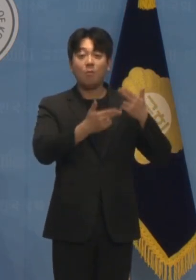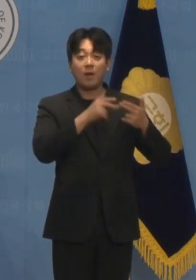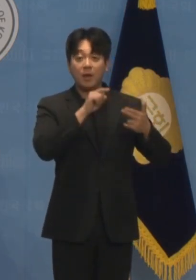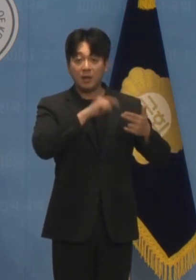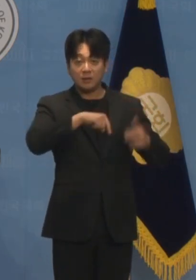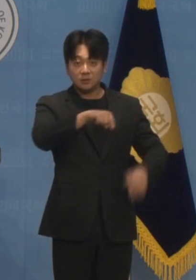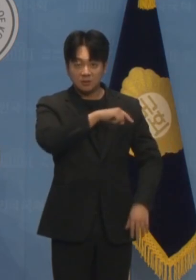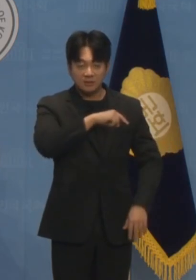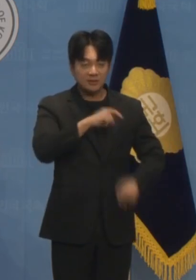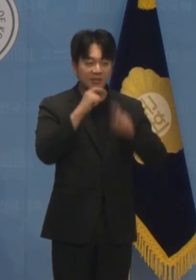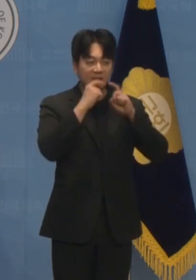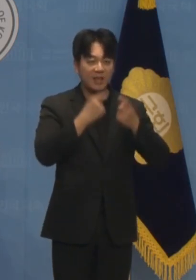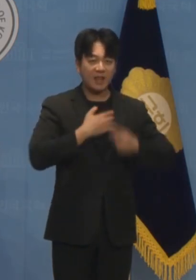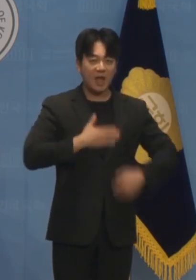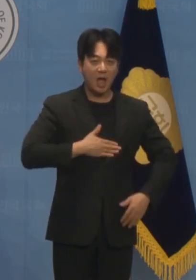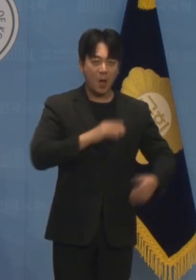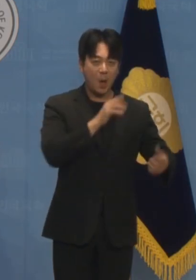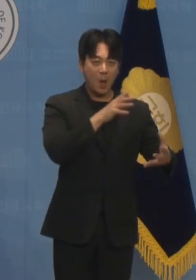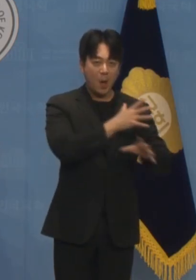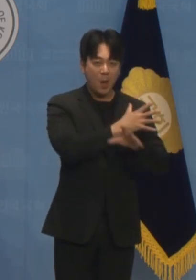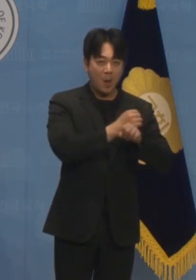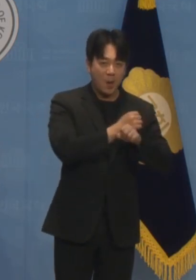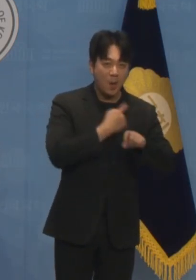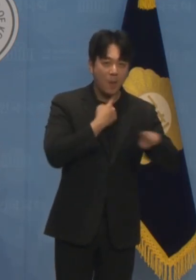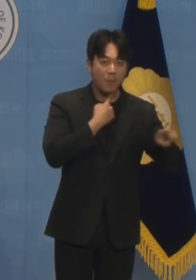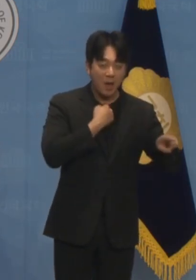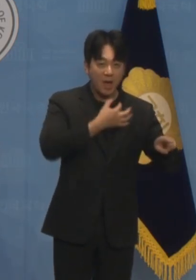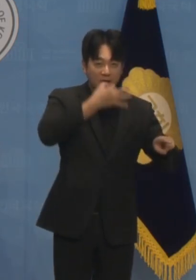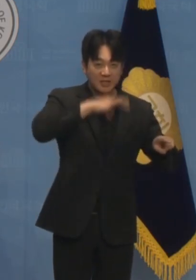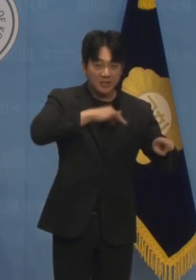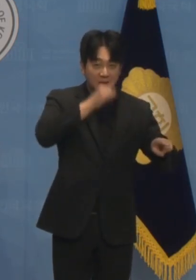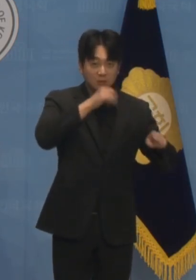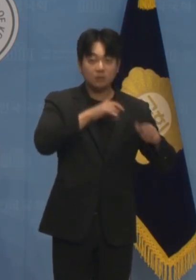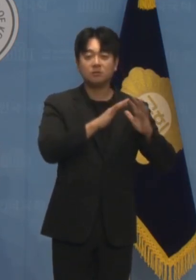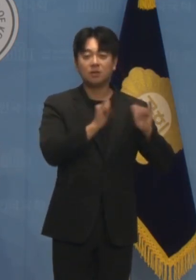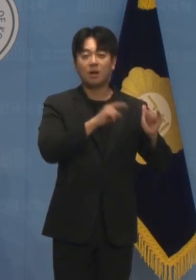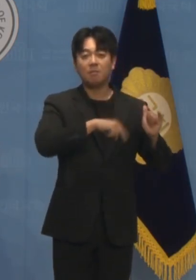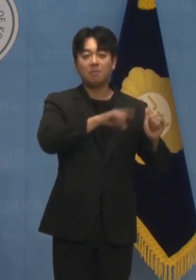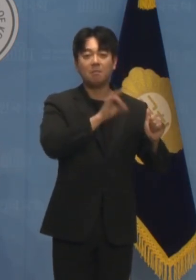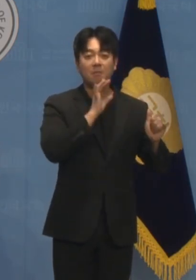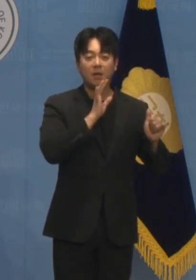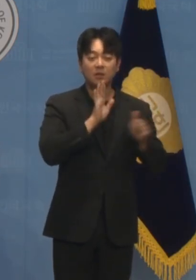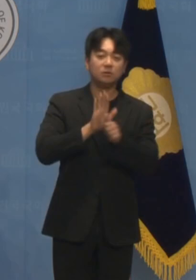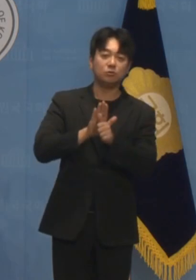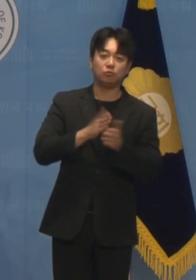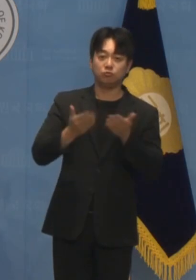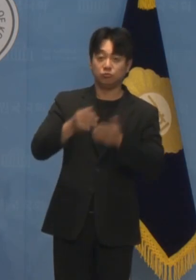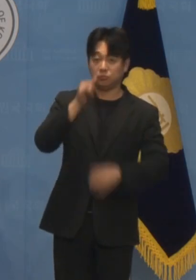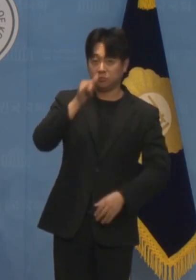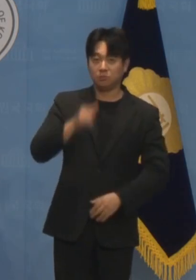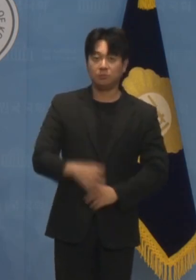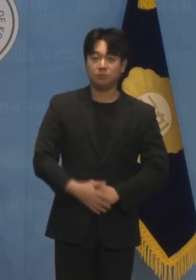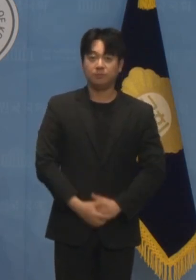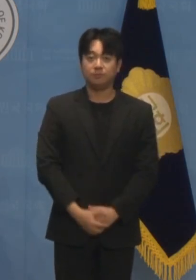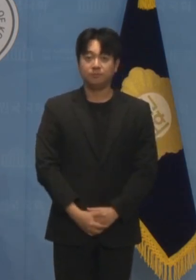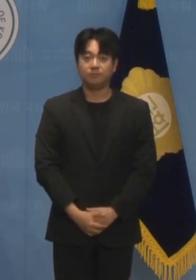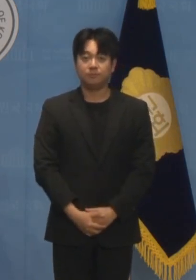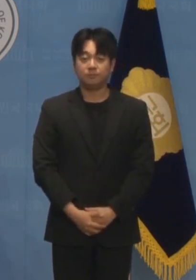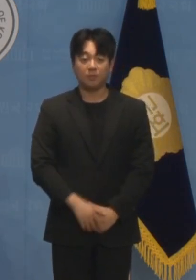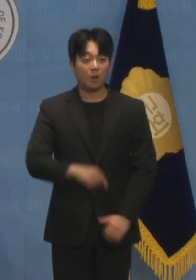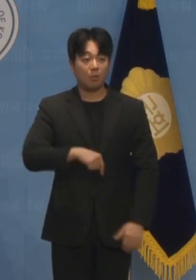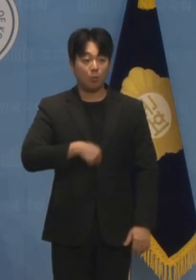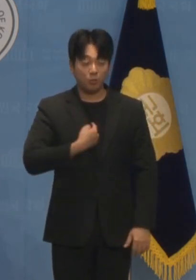사실도 드러났습니다. 대한사경연맹의 신명주 회장은 본인이 경영하는 병원의 임금